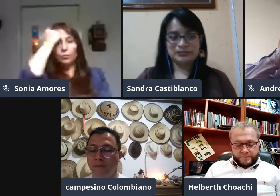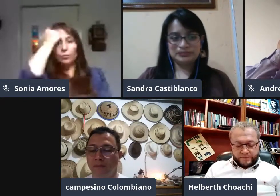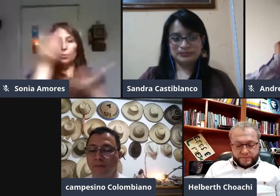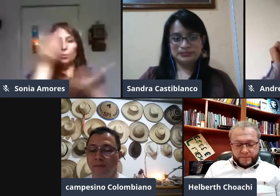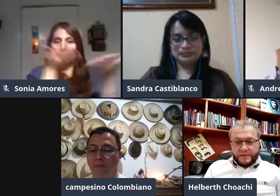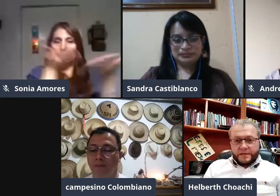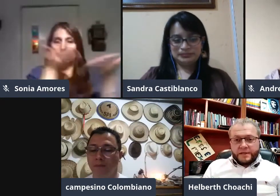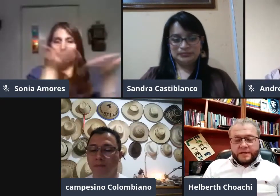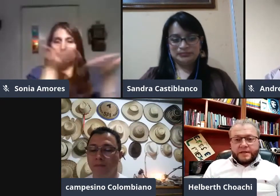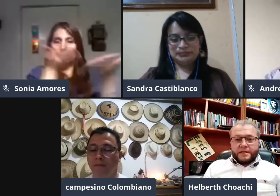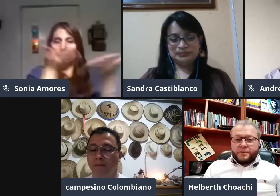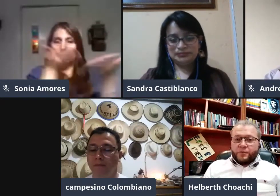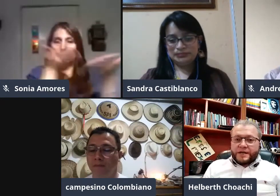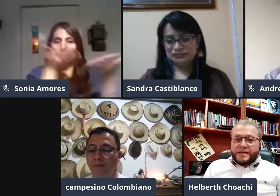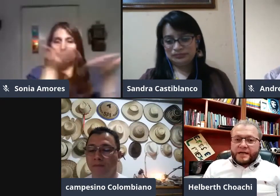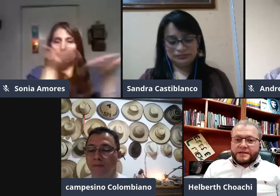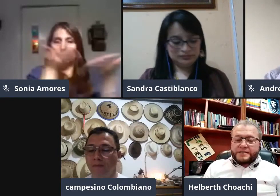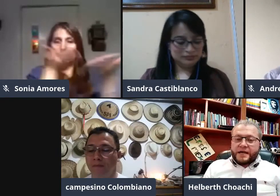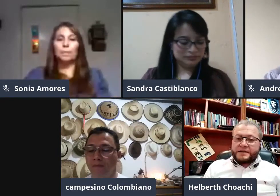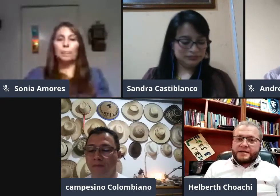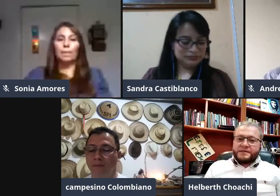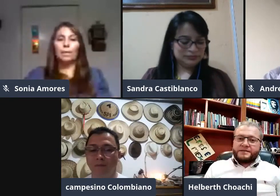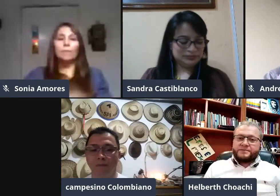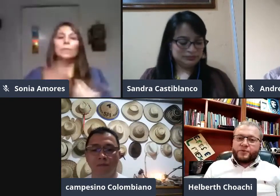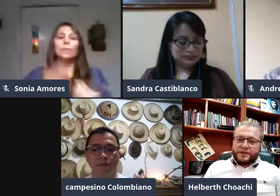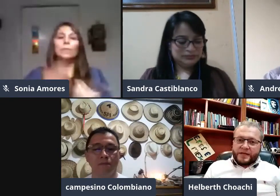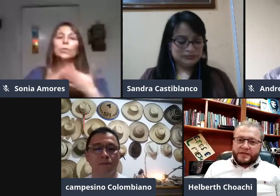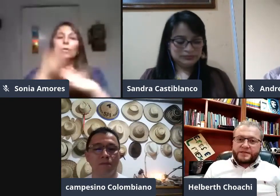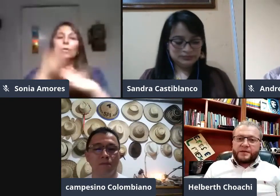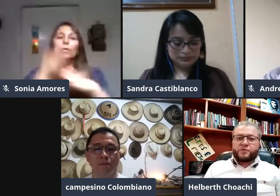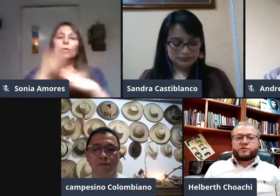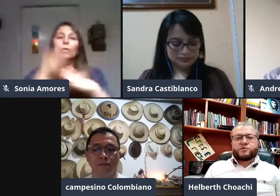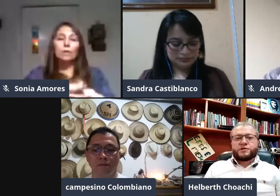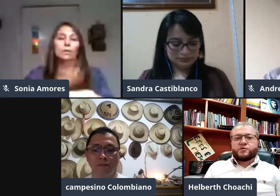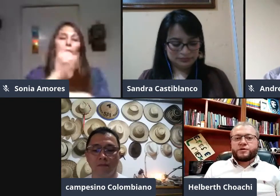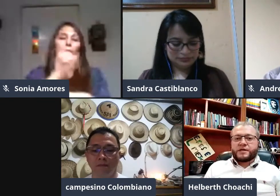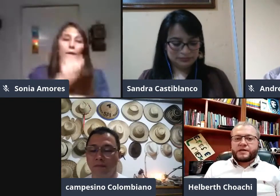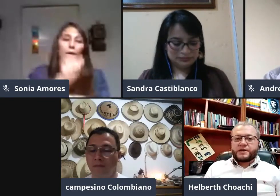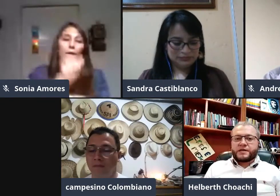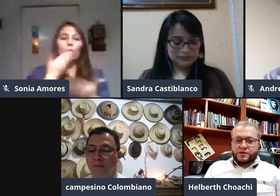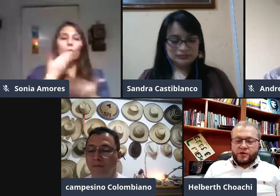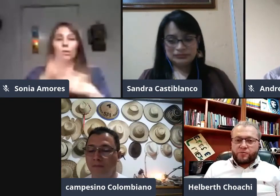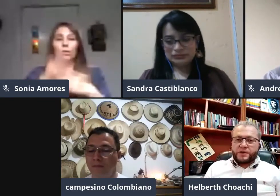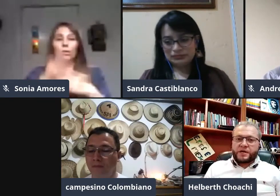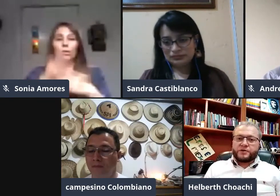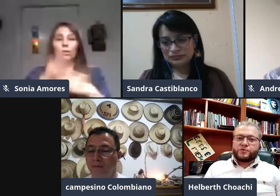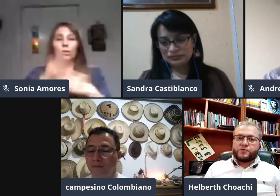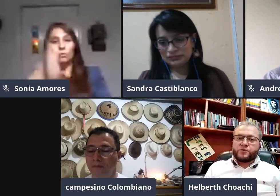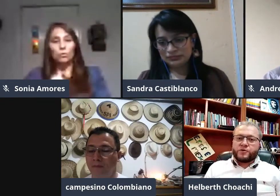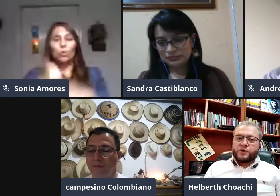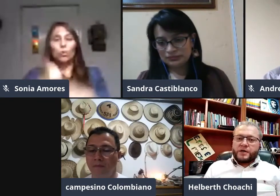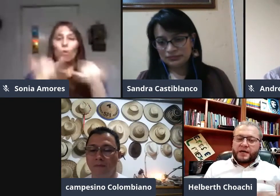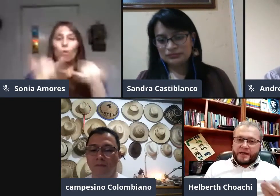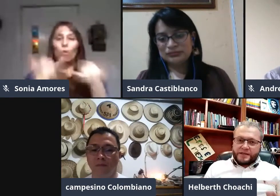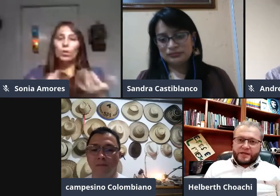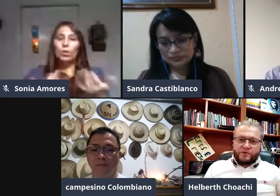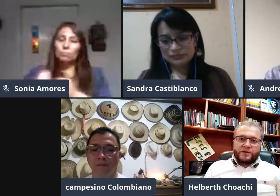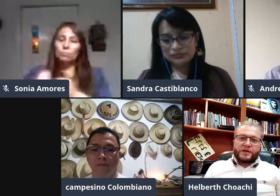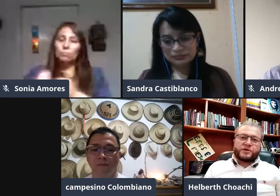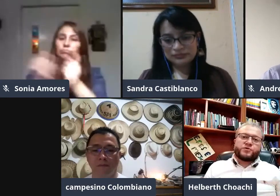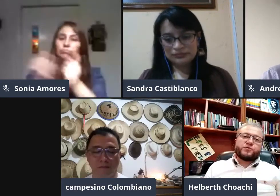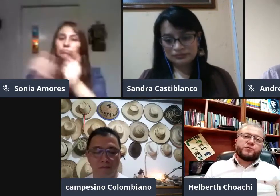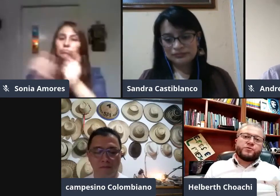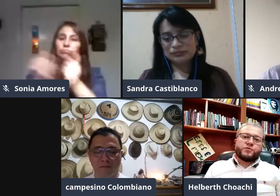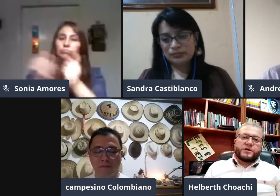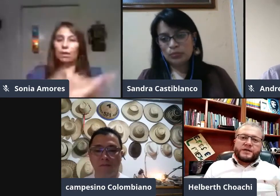espacio. Buenas tardes, Sandra. Buenas tardes a la profesora Sonia, que nos está acompañando,